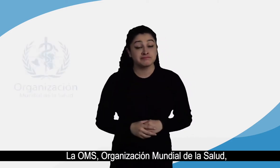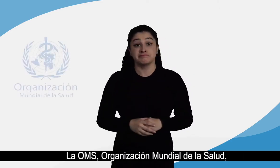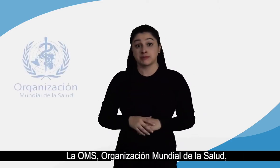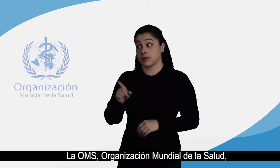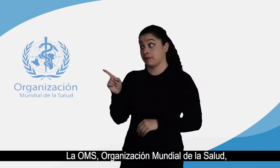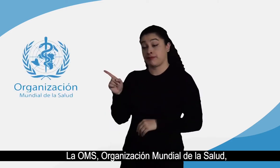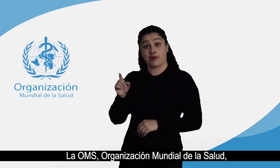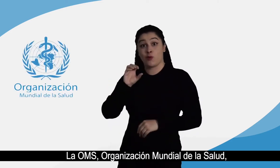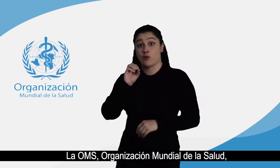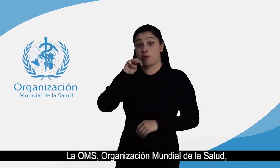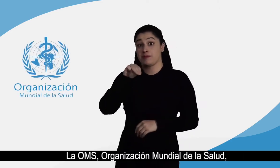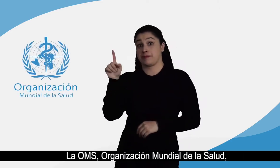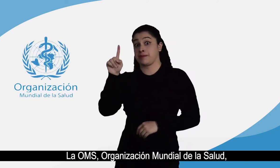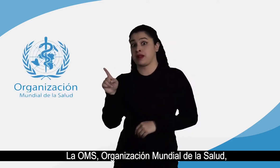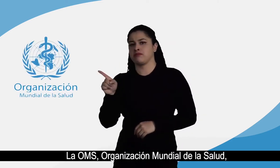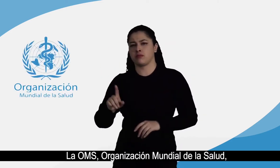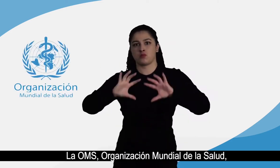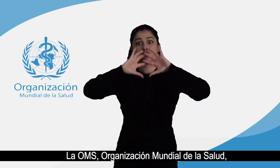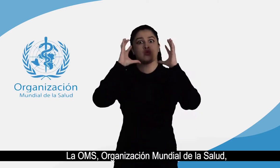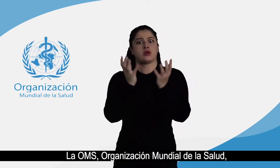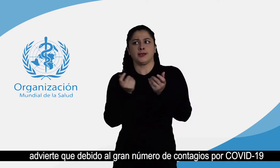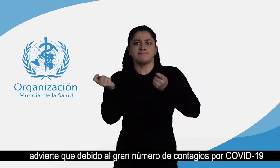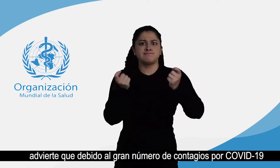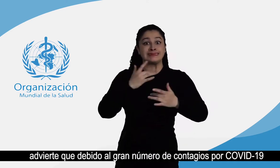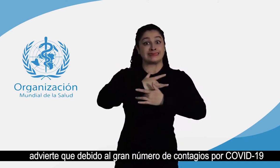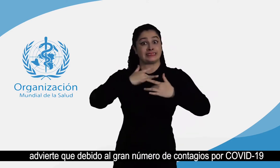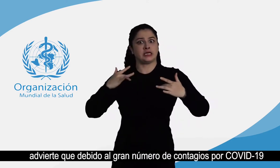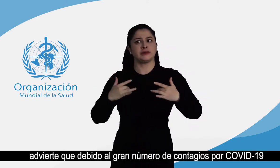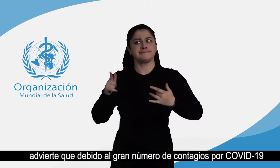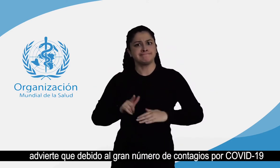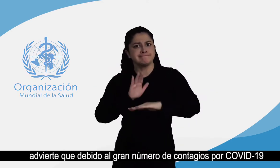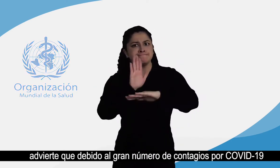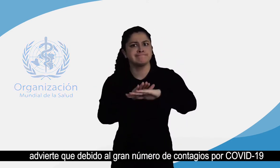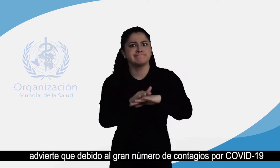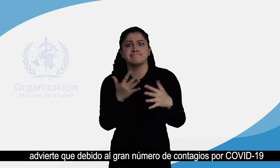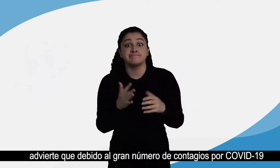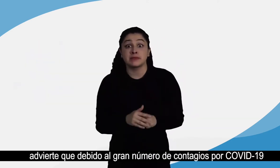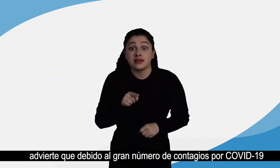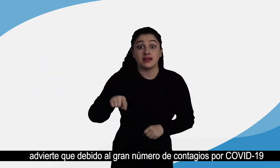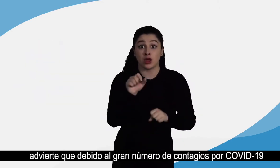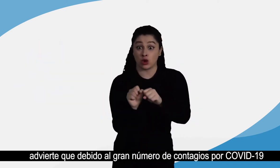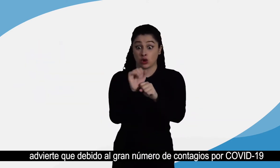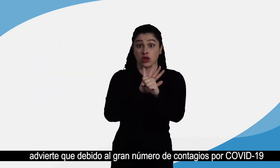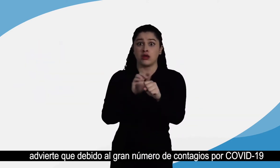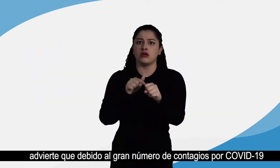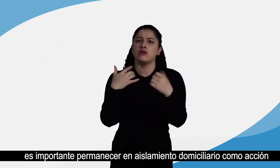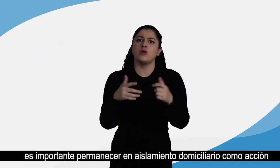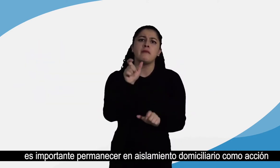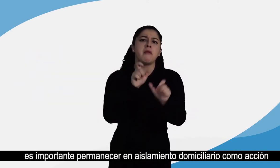La OMS, Organización Mundial de la Salud, advierte que debido al gran número de contagios por COVID-19 Es